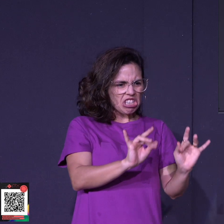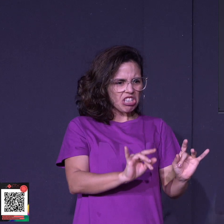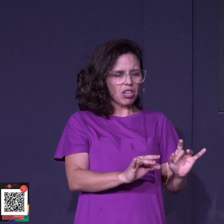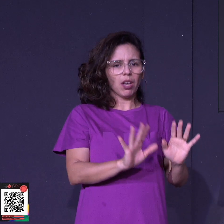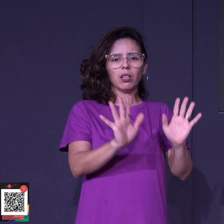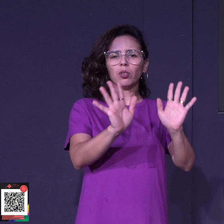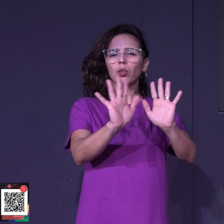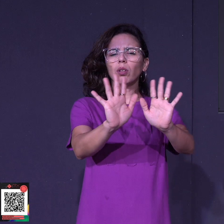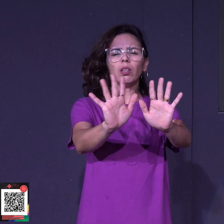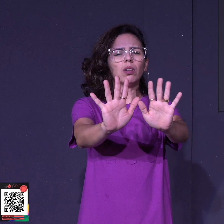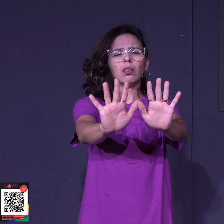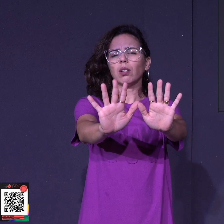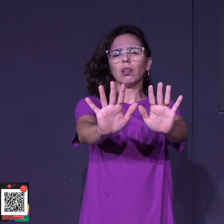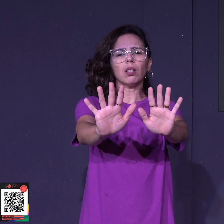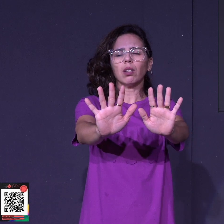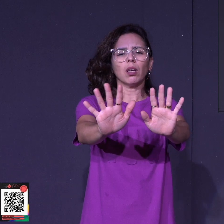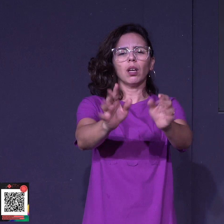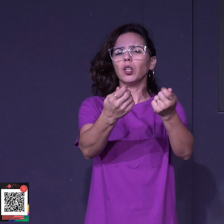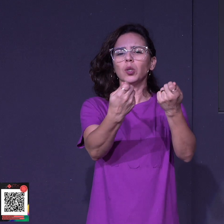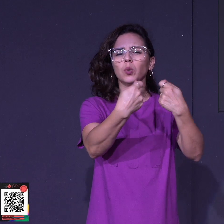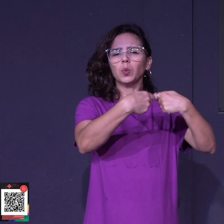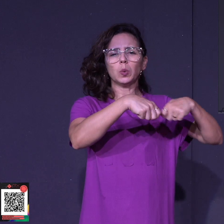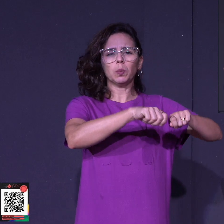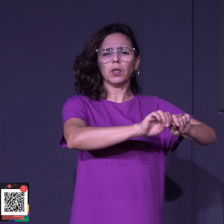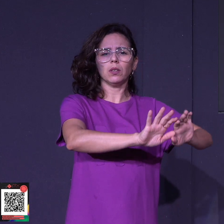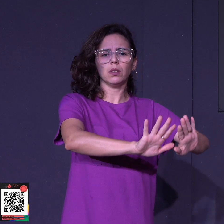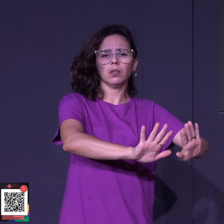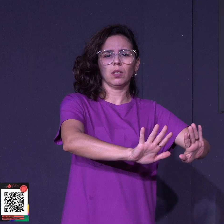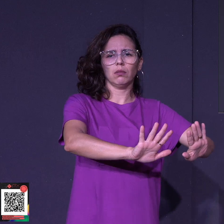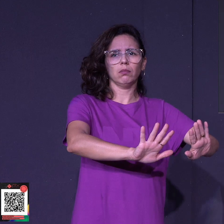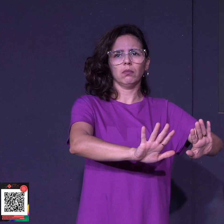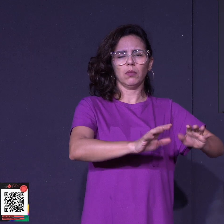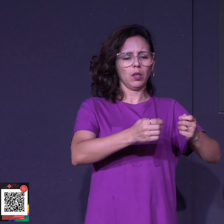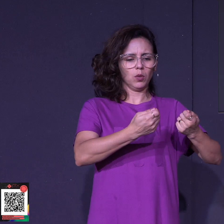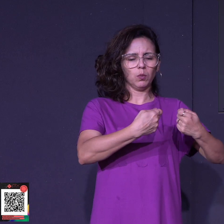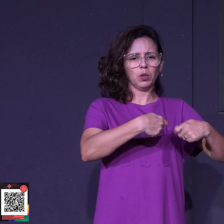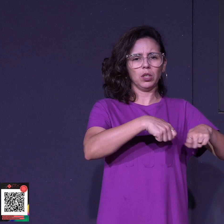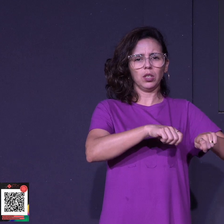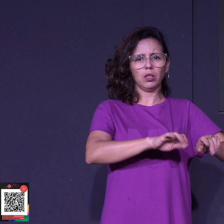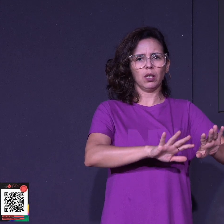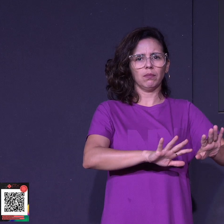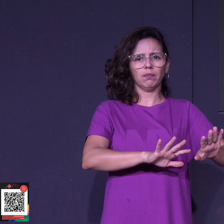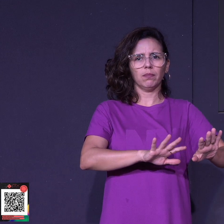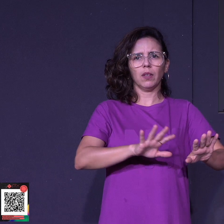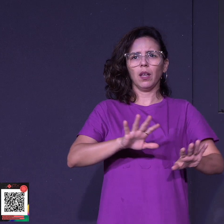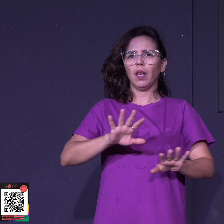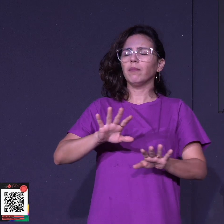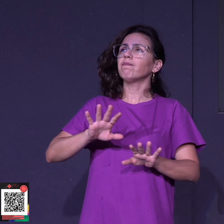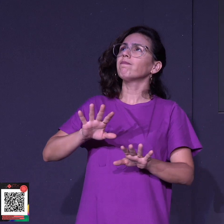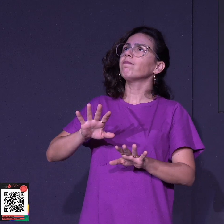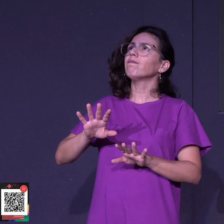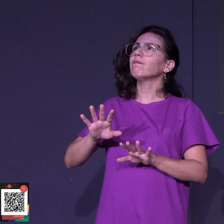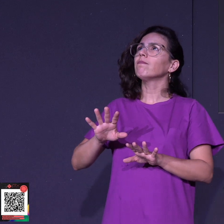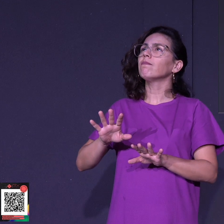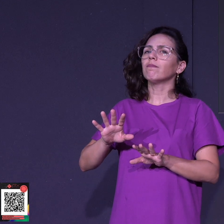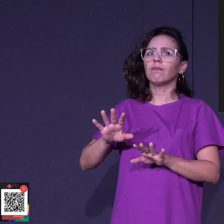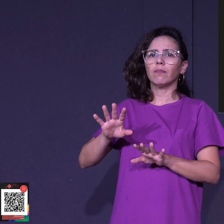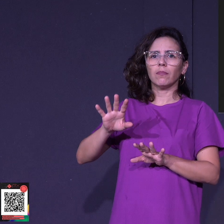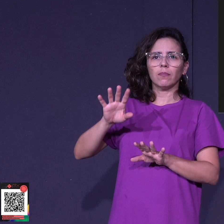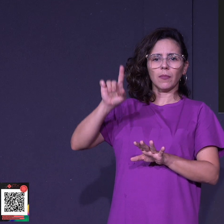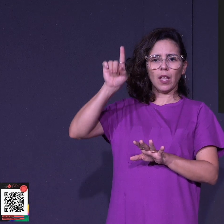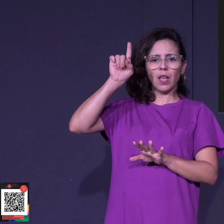Pai. Deixe tudo claro diante do Eterno. Ele te verá em